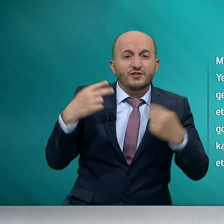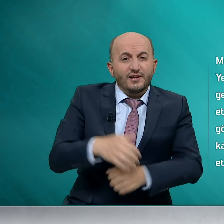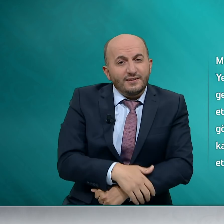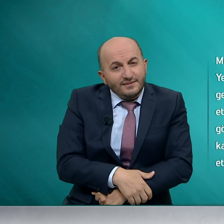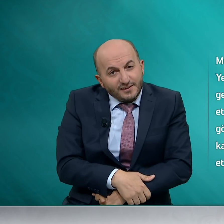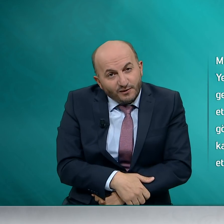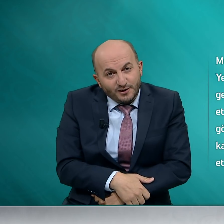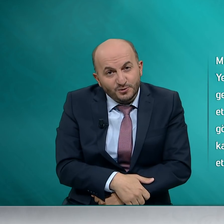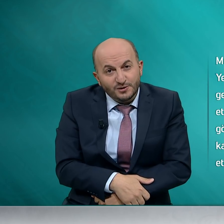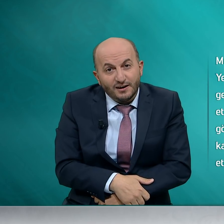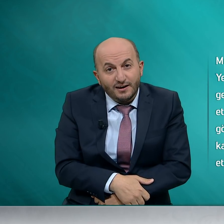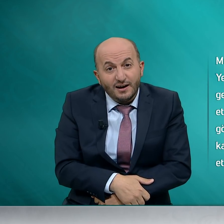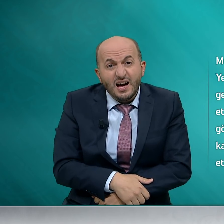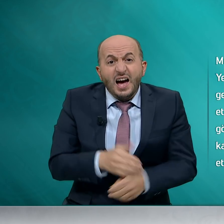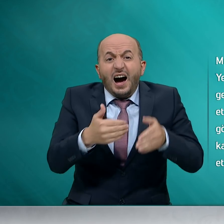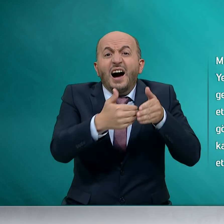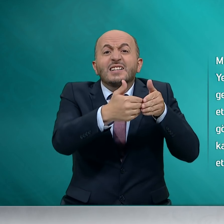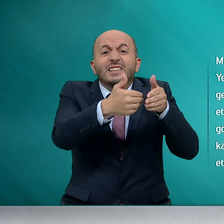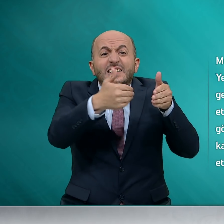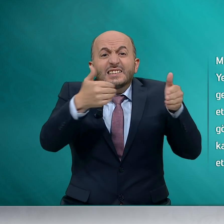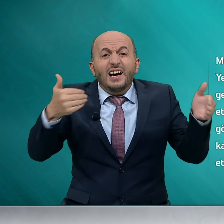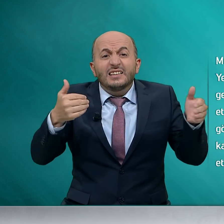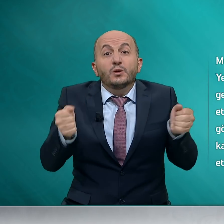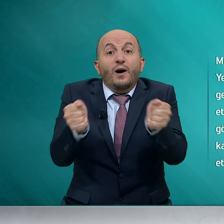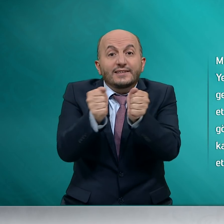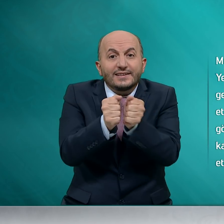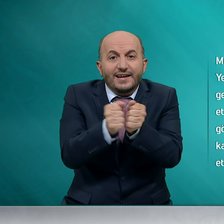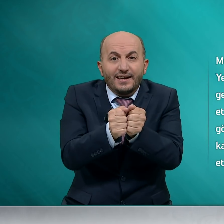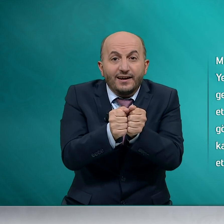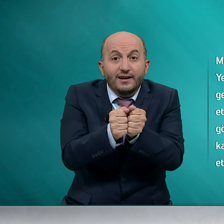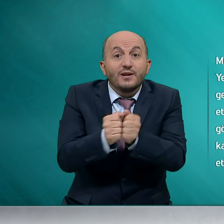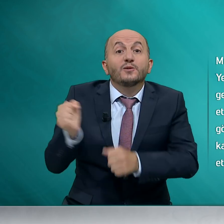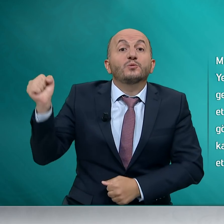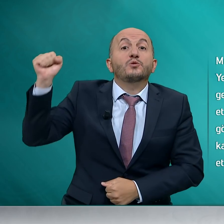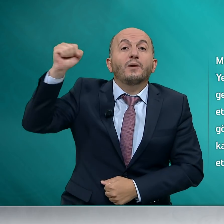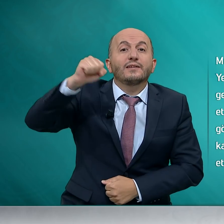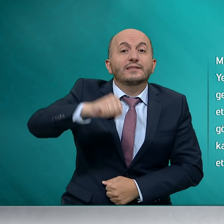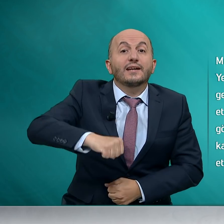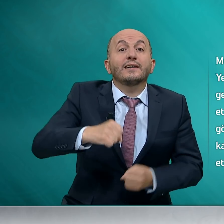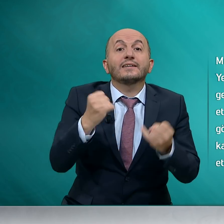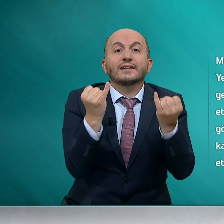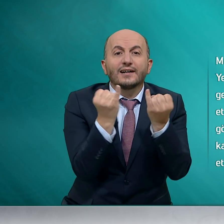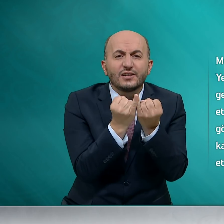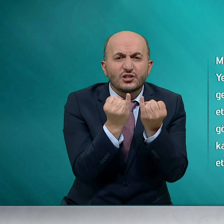gösterişten tevazuya, ayrılıktan vahdete, düşmanlıktan kardeşliğe,